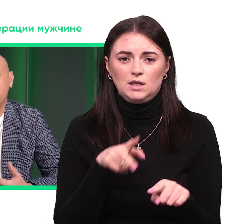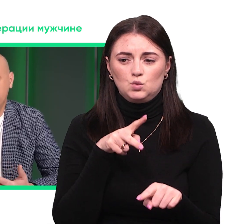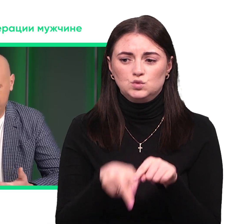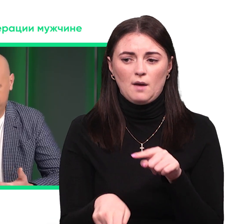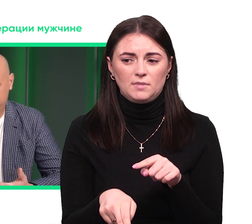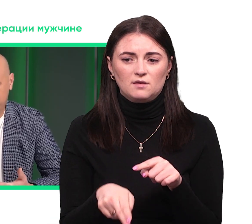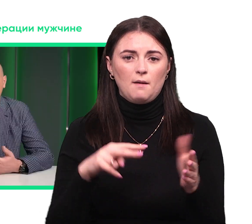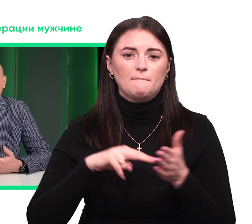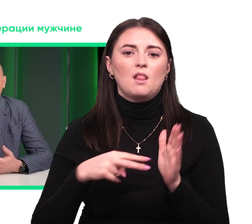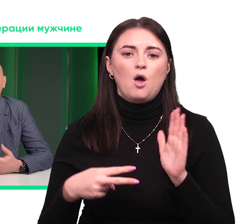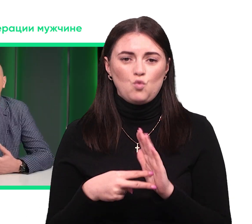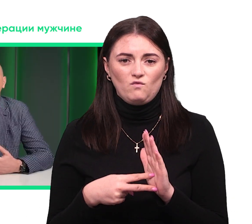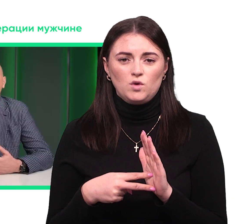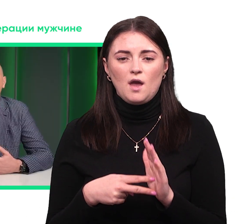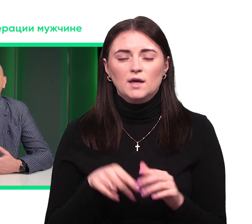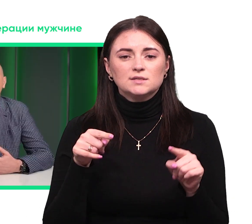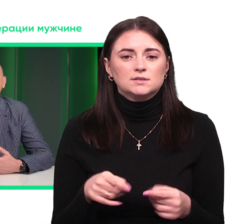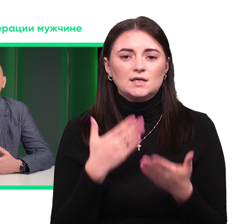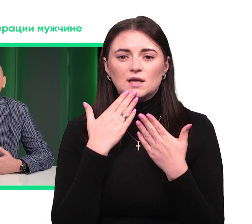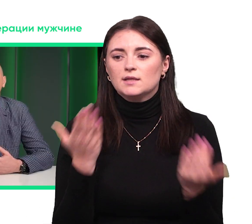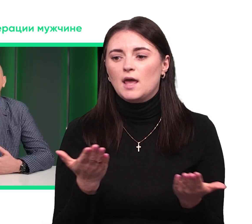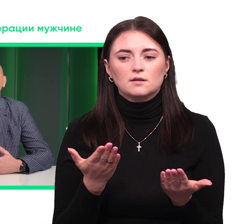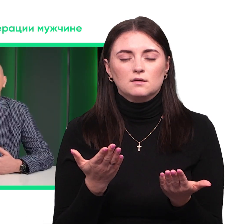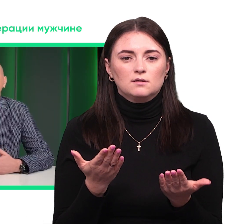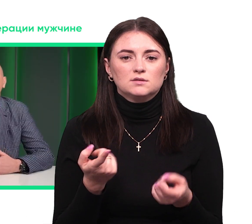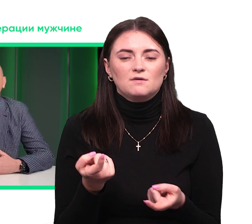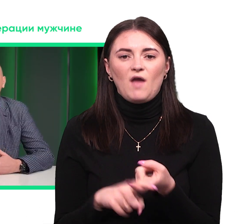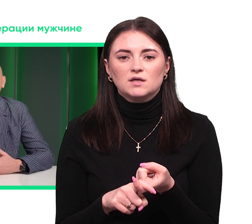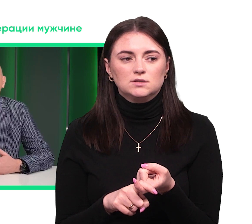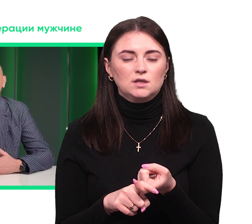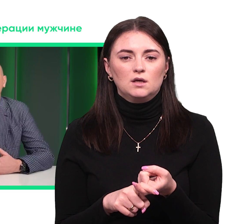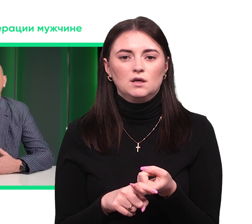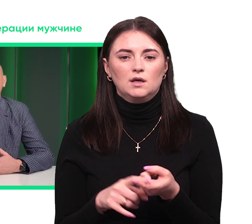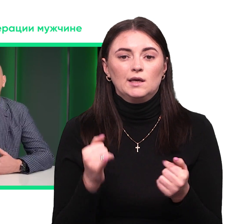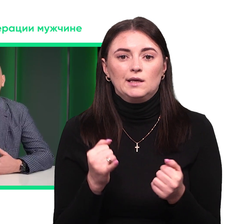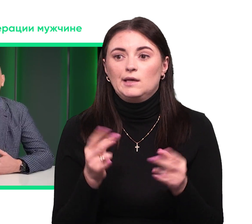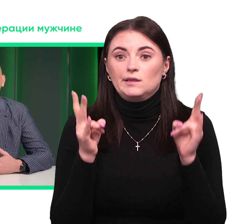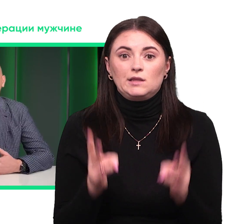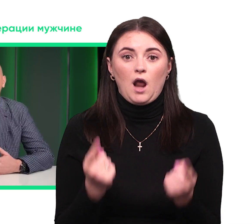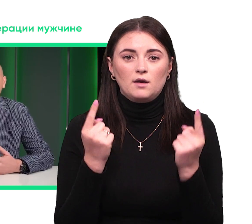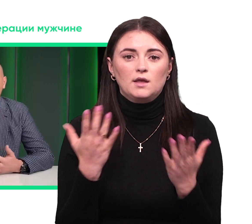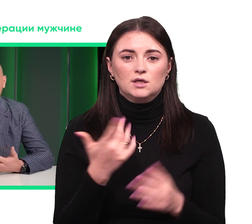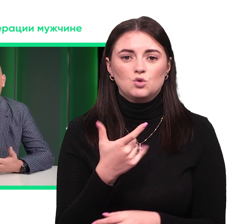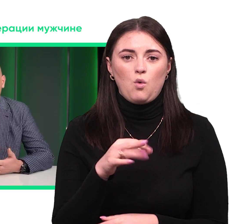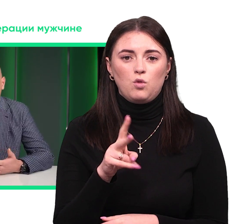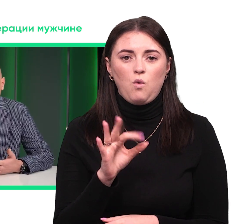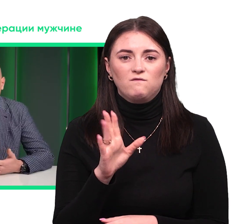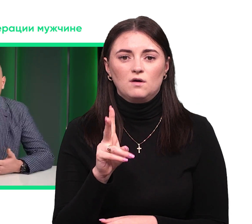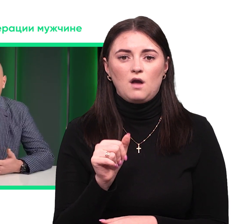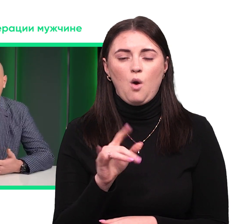обрезание плановое. Здесь нет такой, знаете, связи и трагедии, если головка еще у ребенка